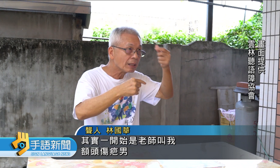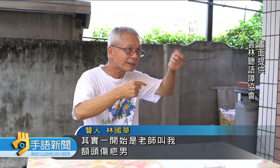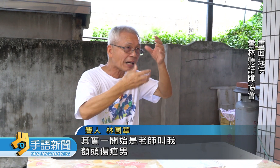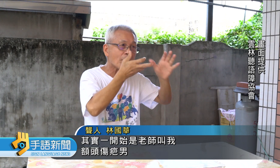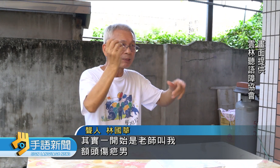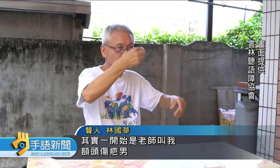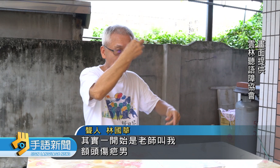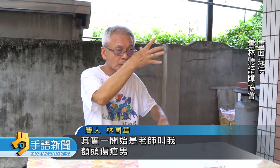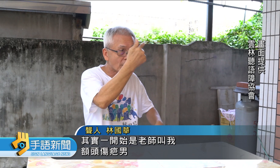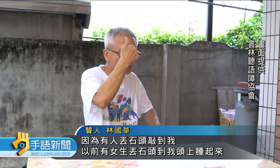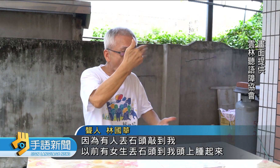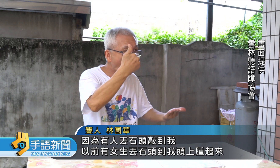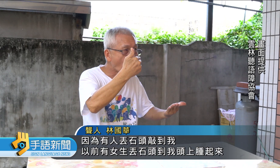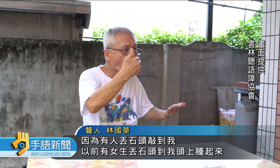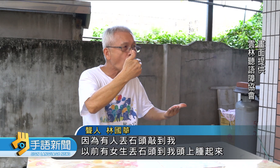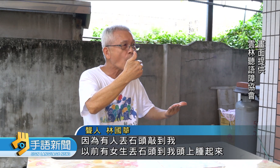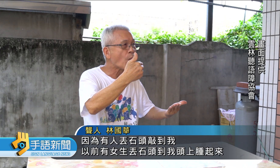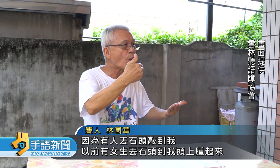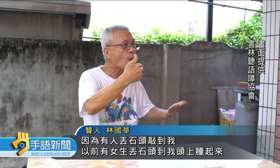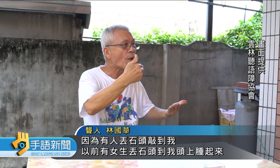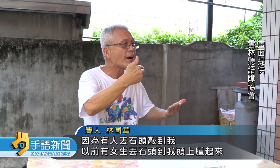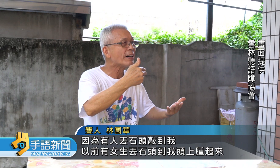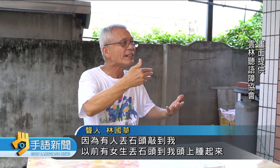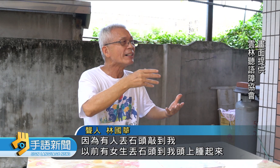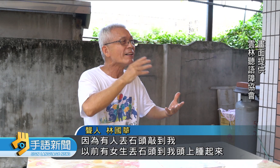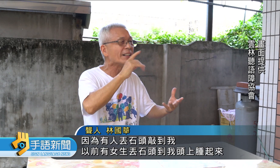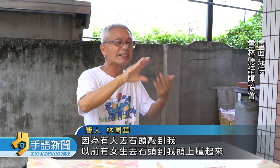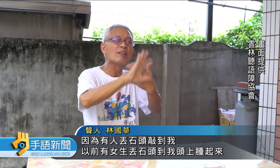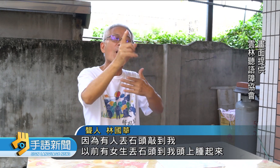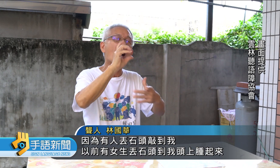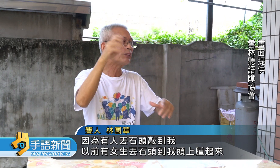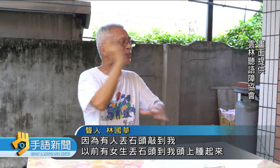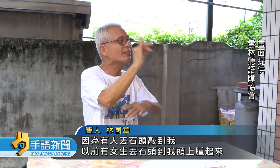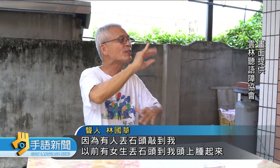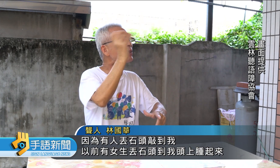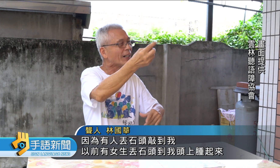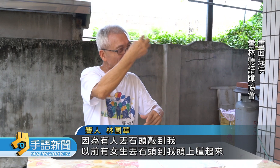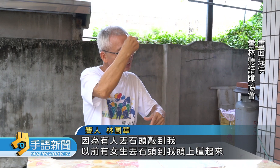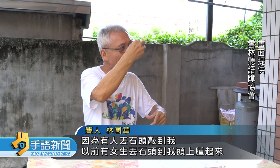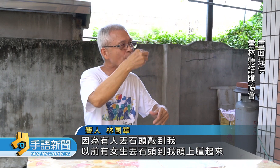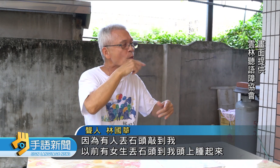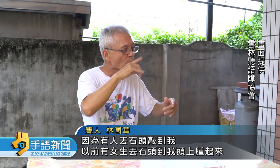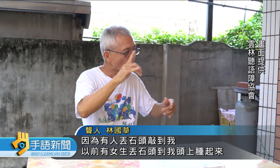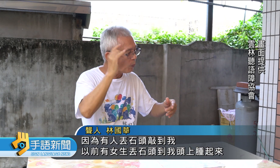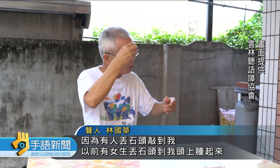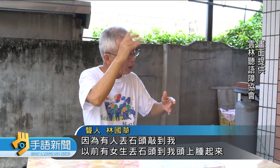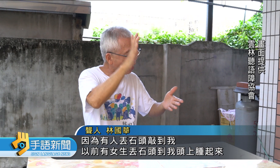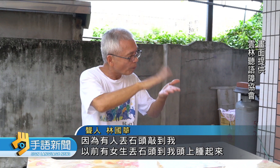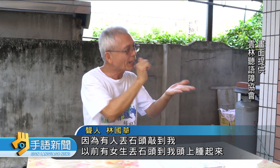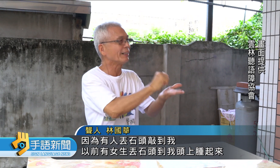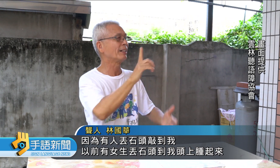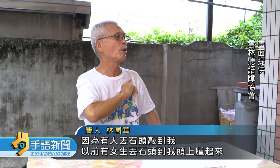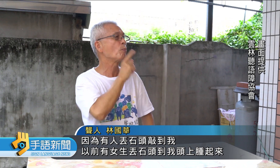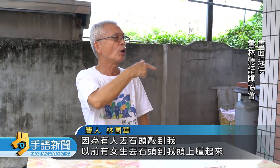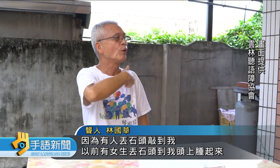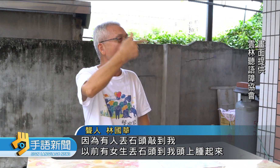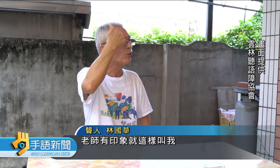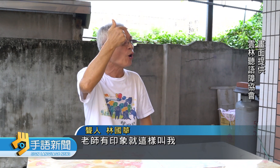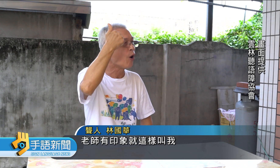男，因为有人丢石头敲到我，以前有女生丢石头到我头上肿起来，老师有印象，